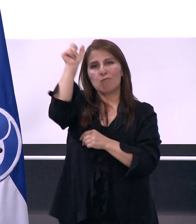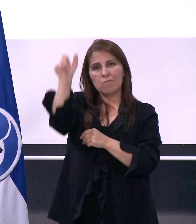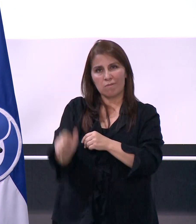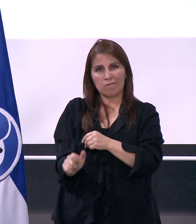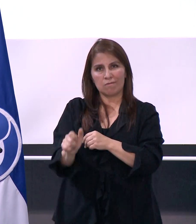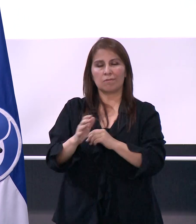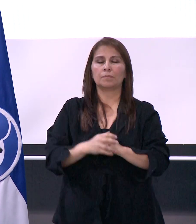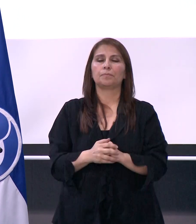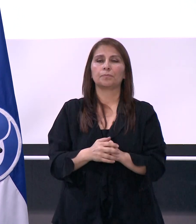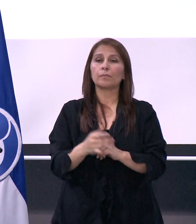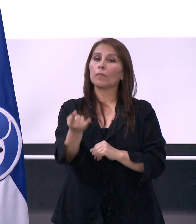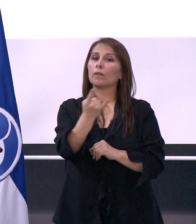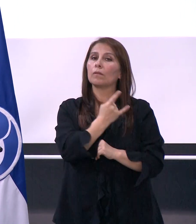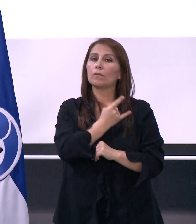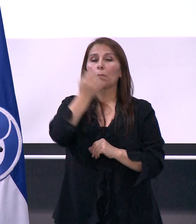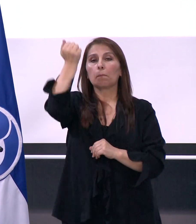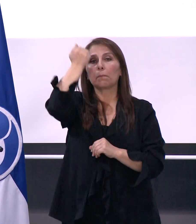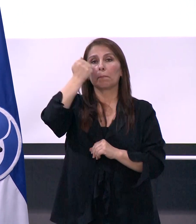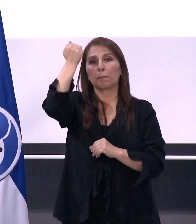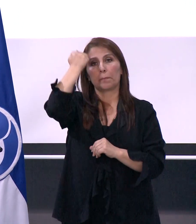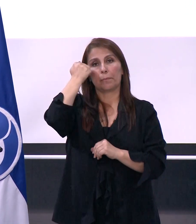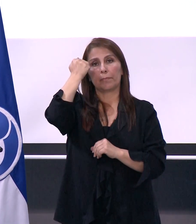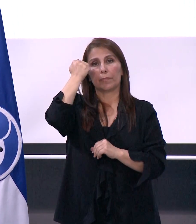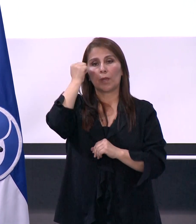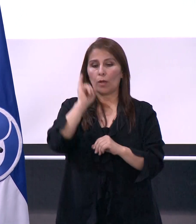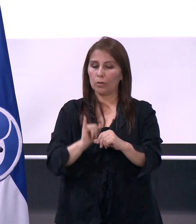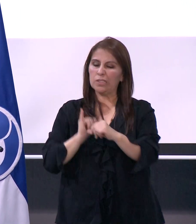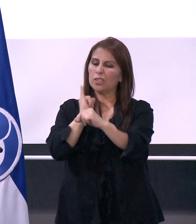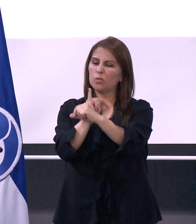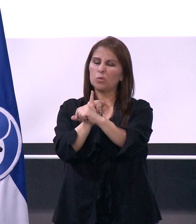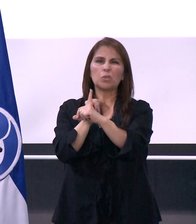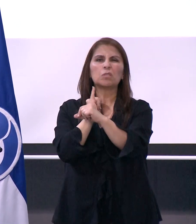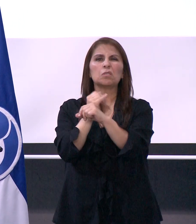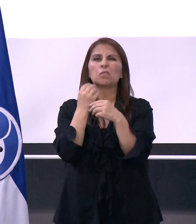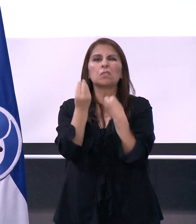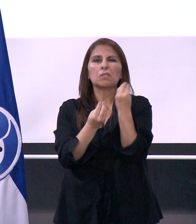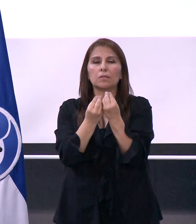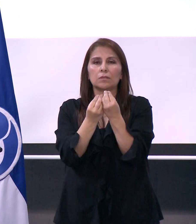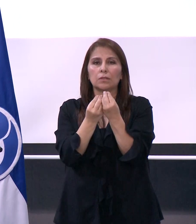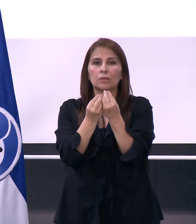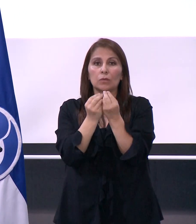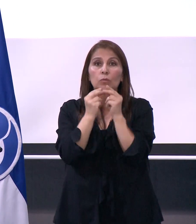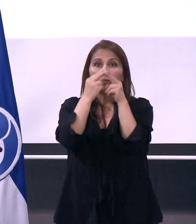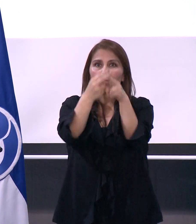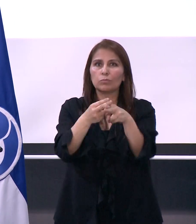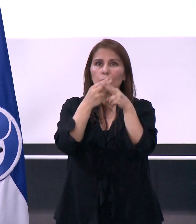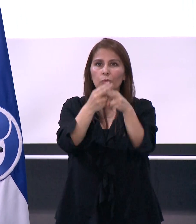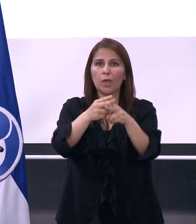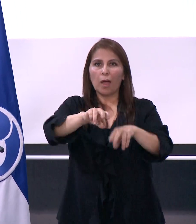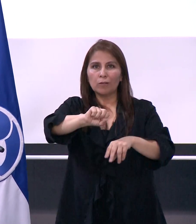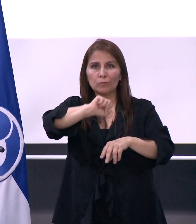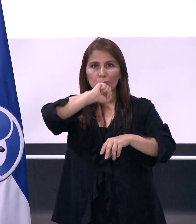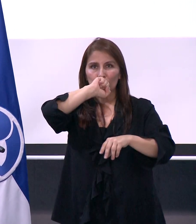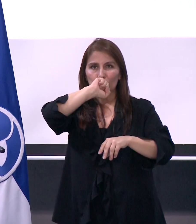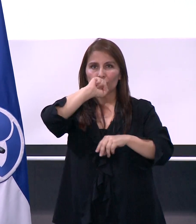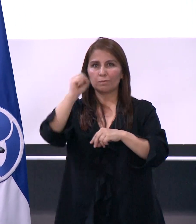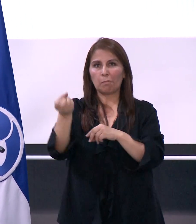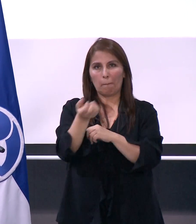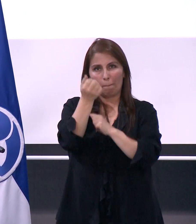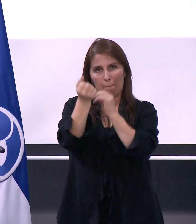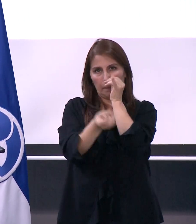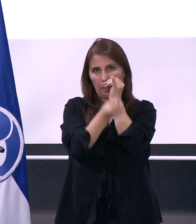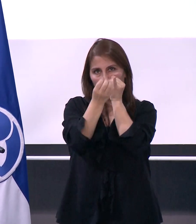la universidad pedagógica como una institución que cuida el patrimonio pedagógico también de los campos de